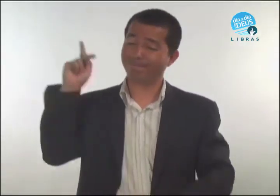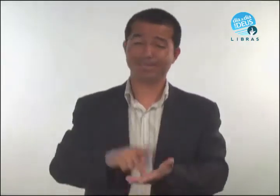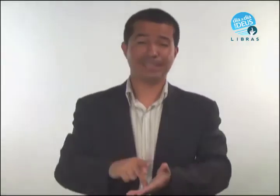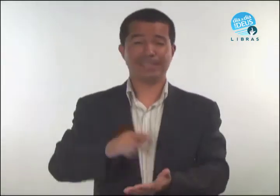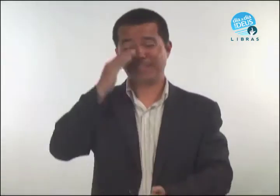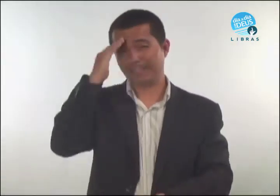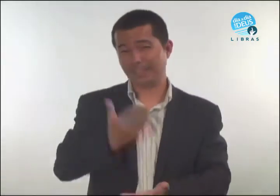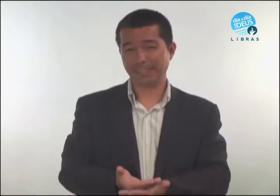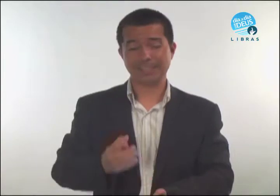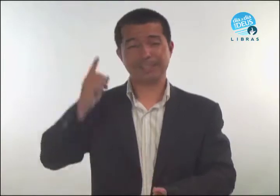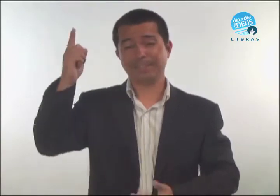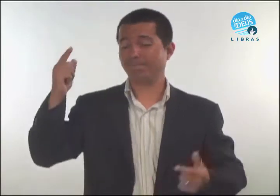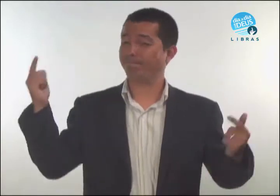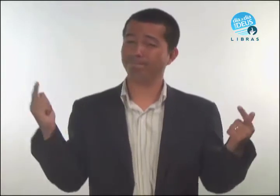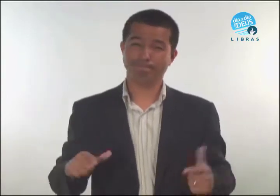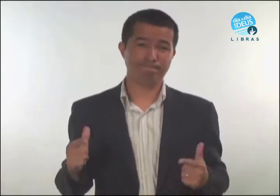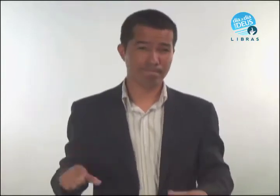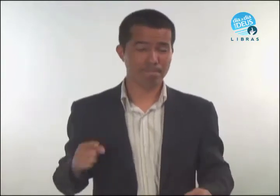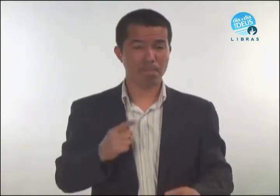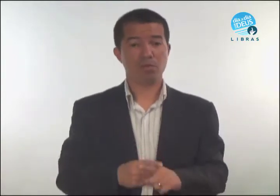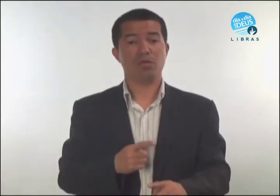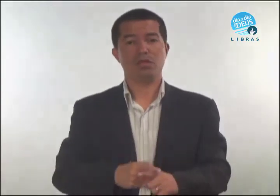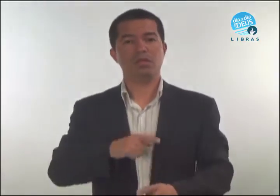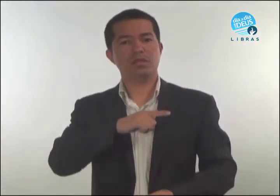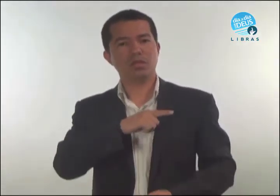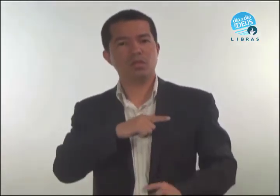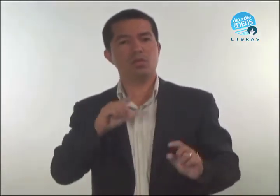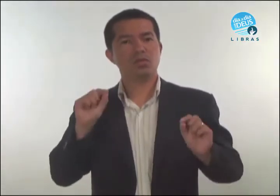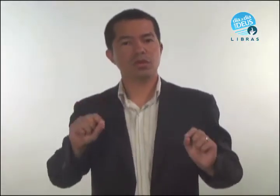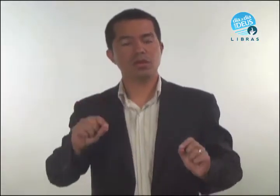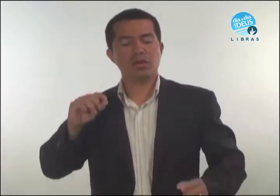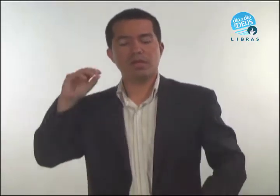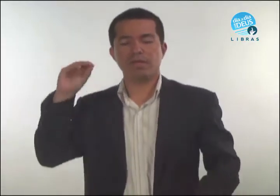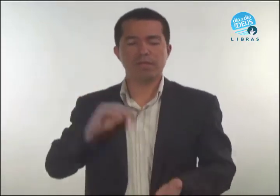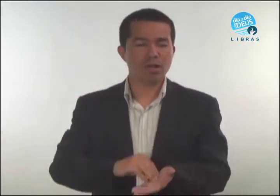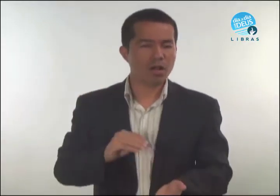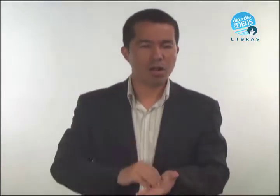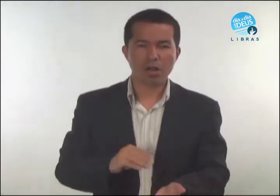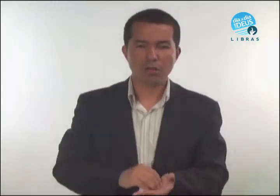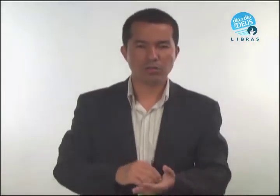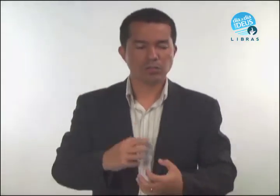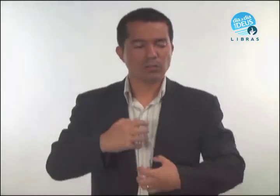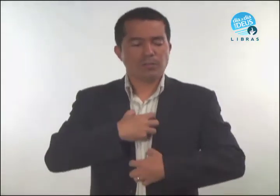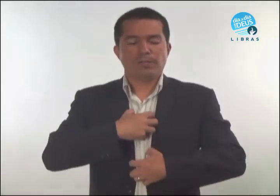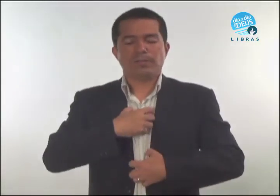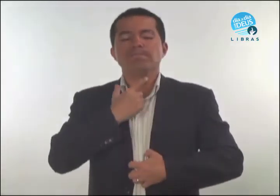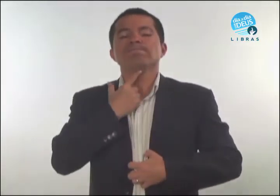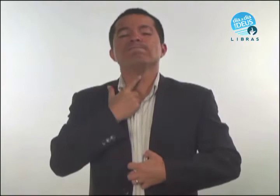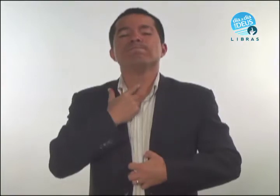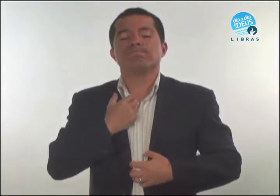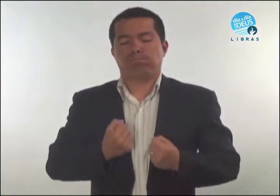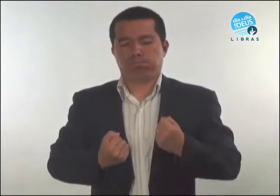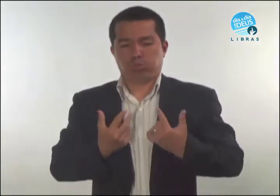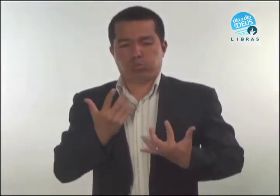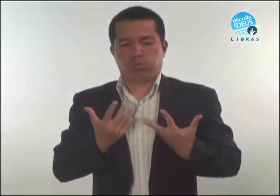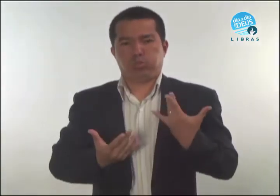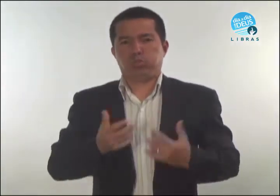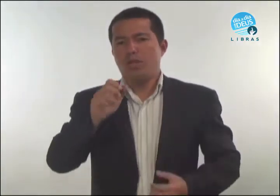a autenticidade do avivamento de Deus no meio daquele povo. Por que que Israel perdeu a